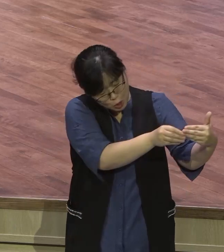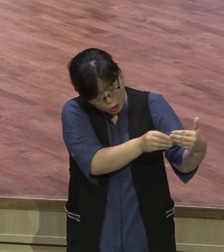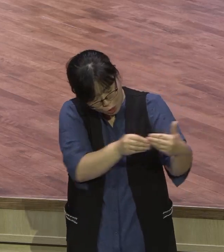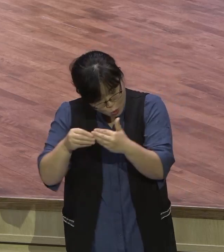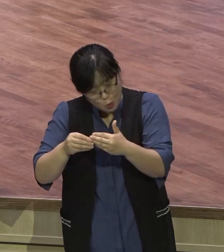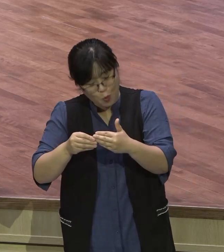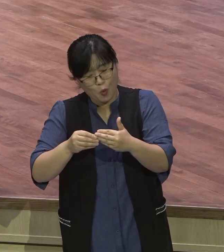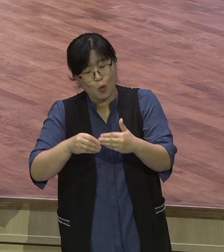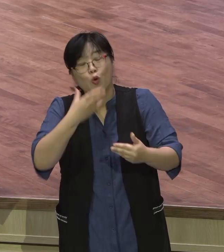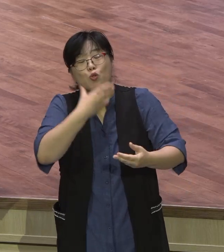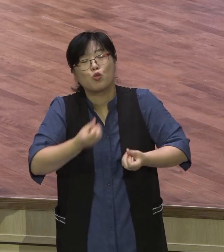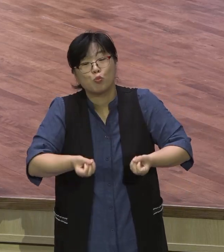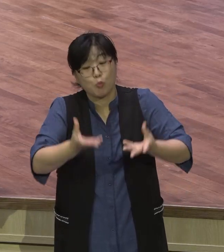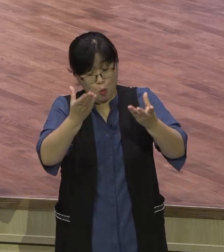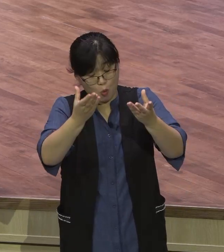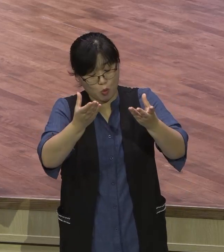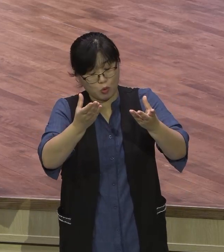들어있다는 것입니다.